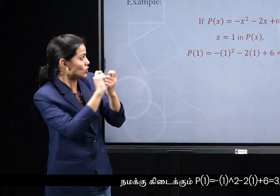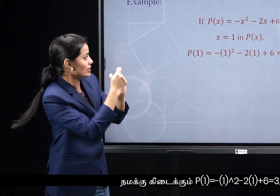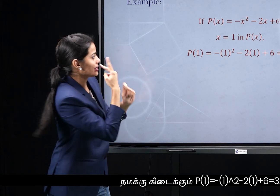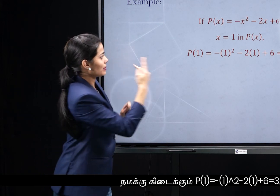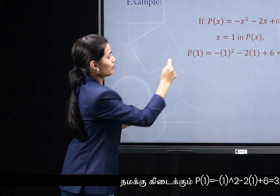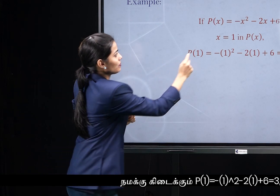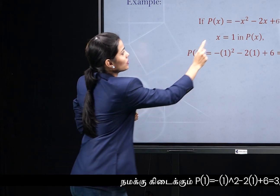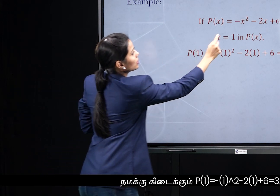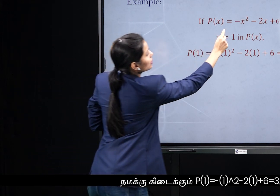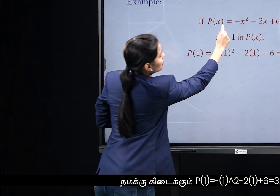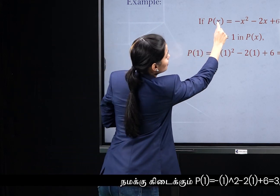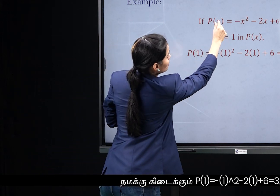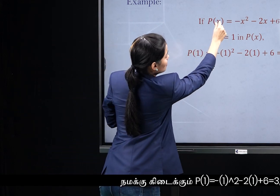1 கூட்டல் 6 ஈடு 0.